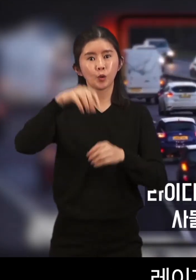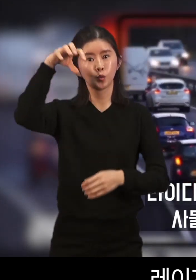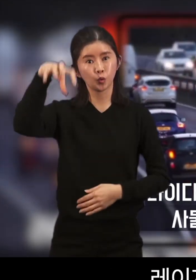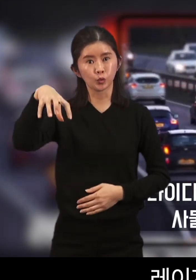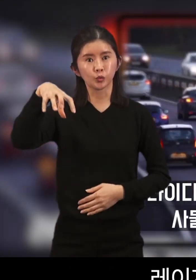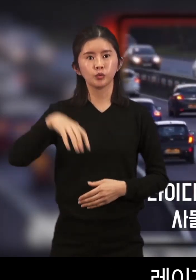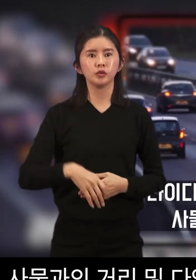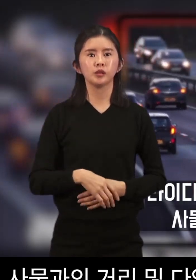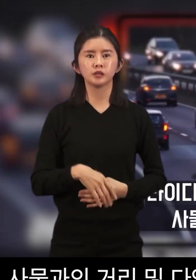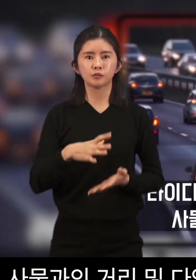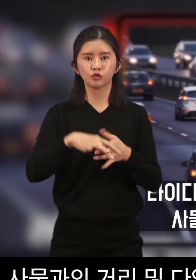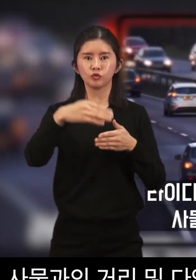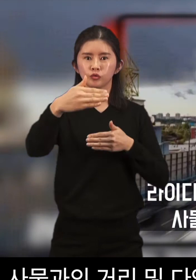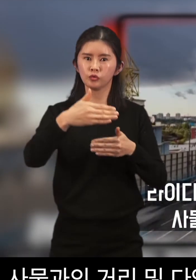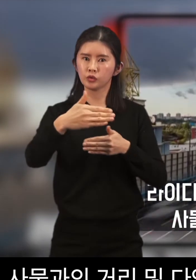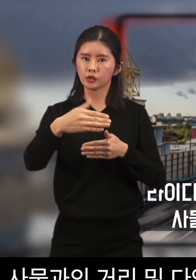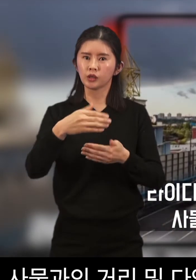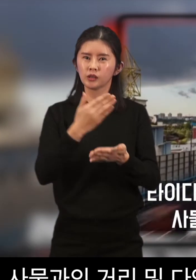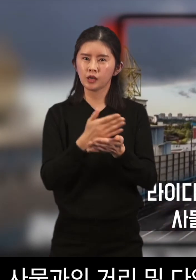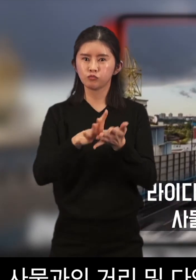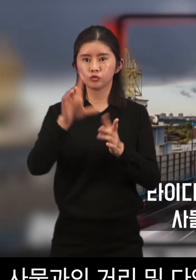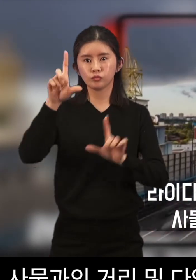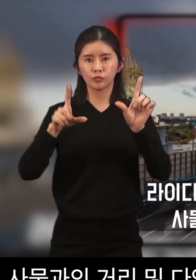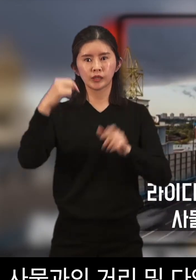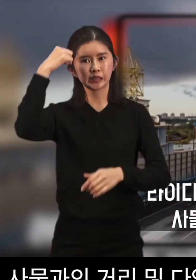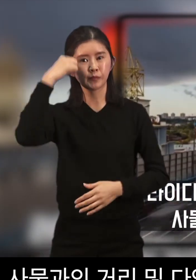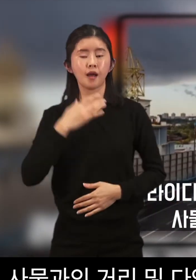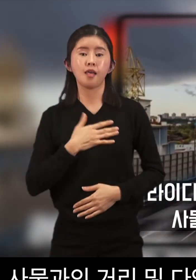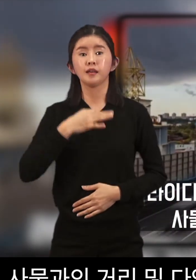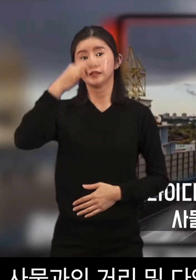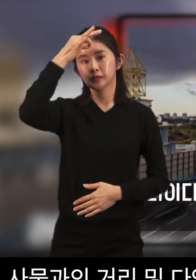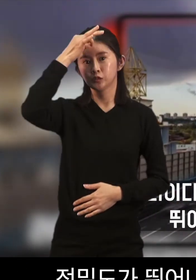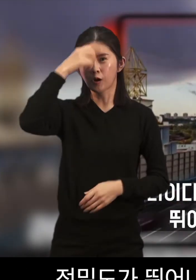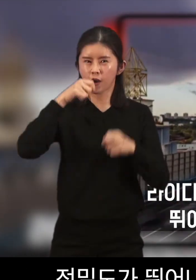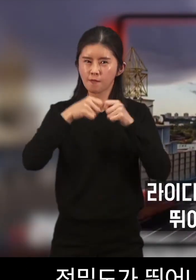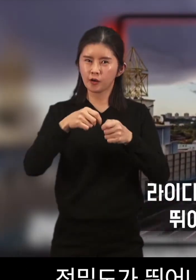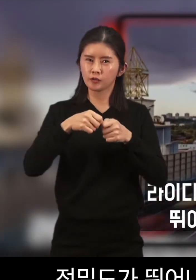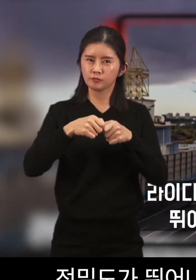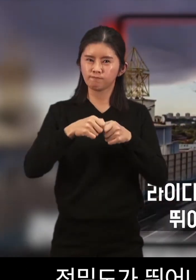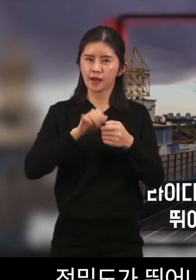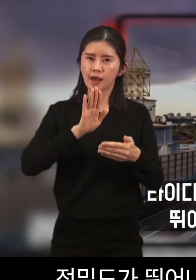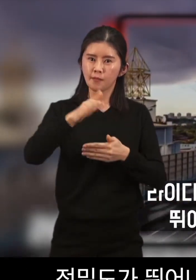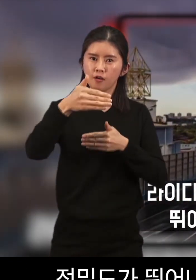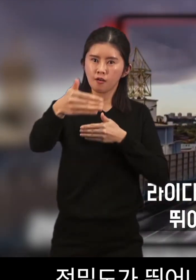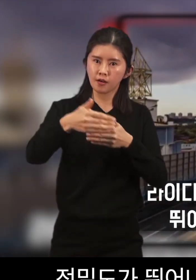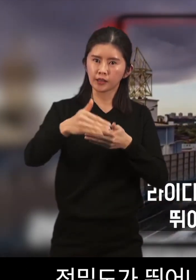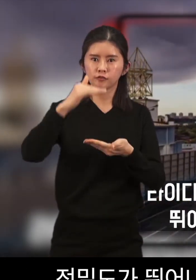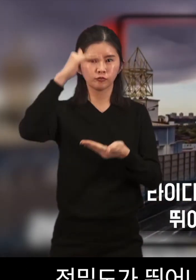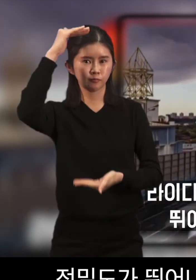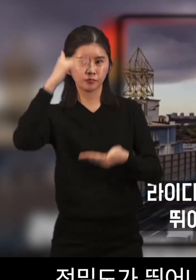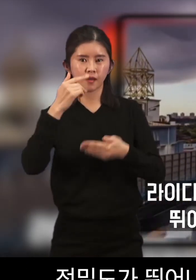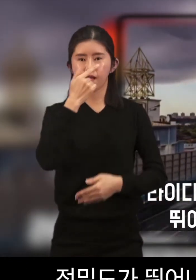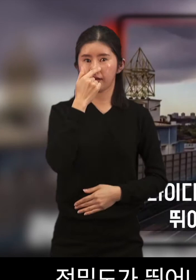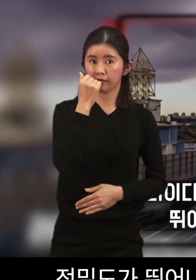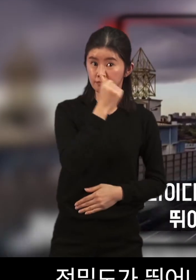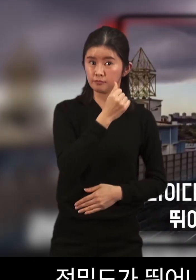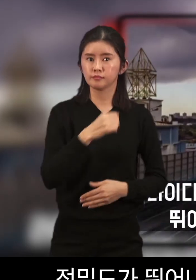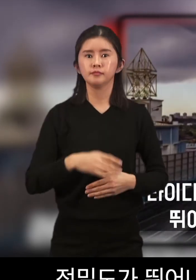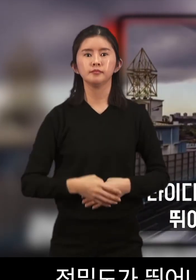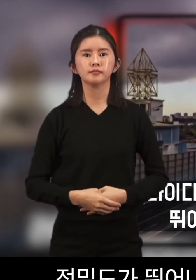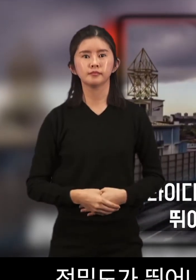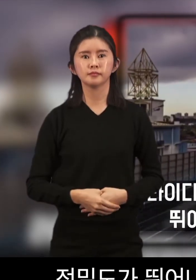목표물에 비춰 사물과의 거리 및 다양한 물성을 감지할 수 있는 기술로 장밀도가 뛰어나 폭과 거리,